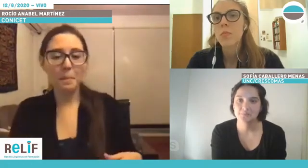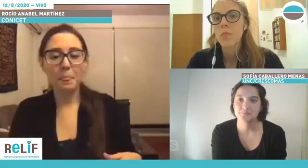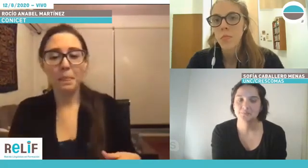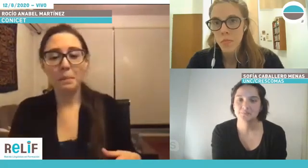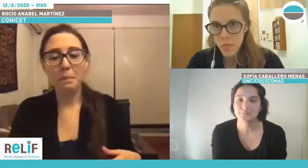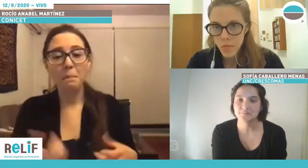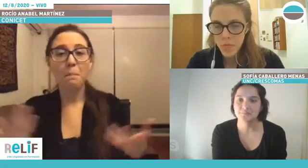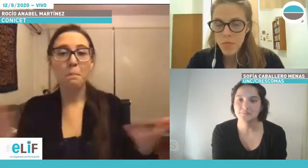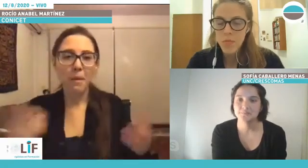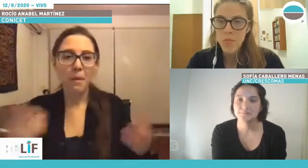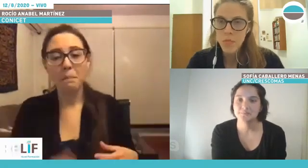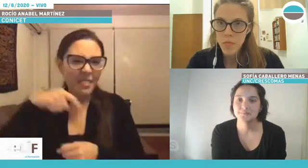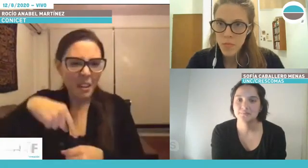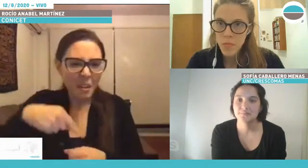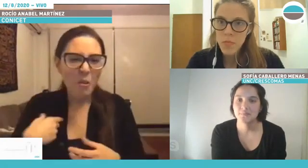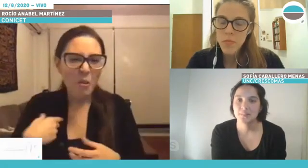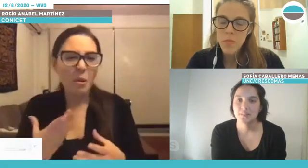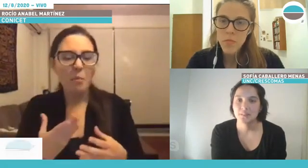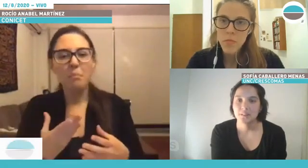argentina. Che, amor,